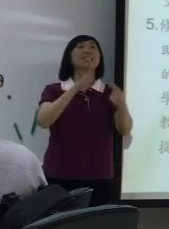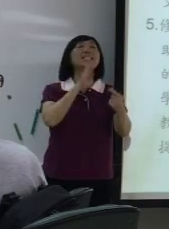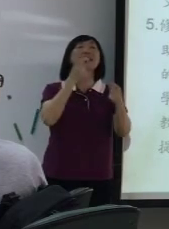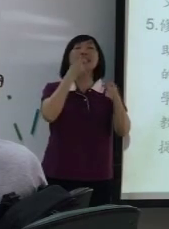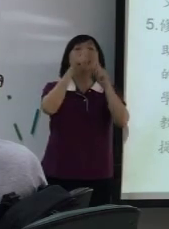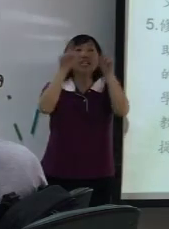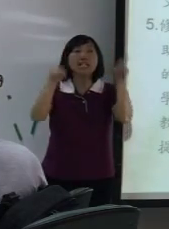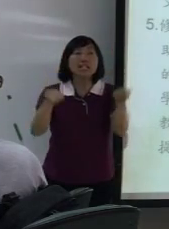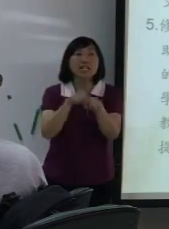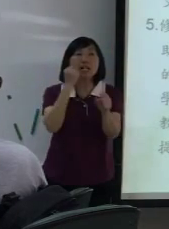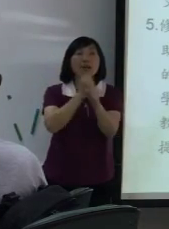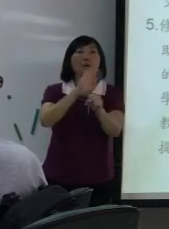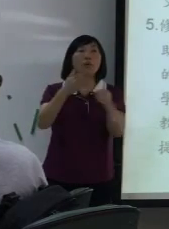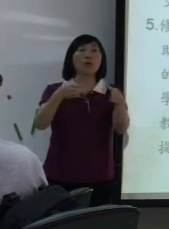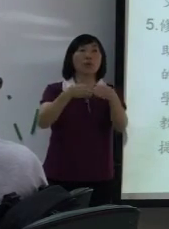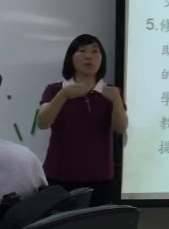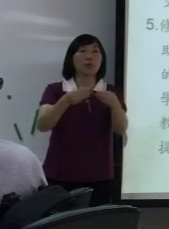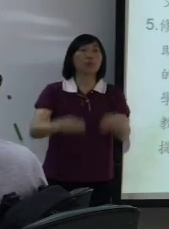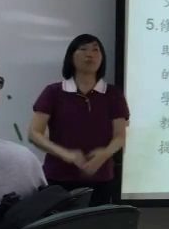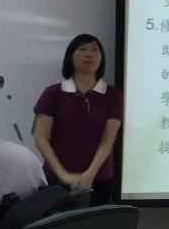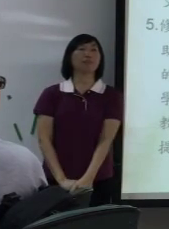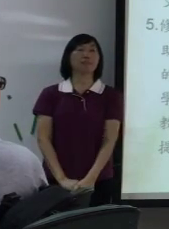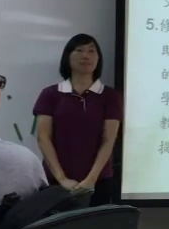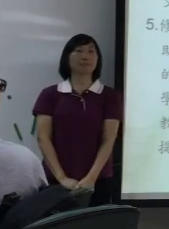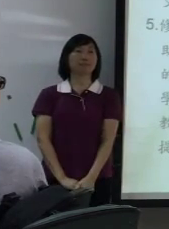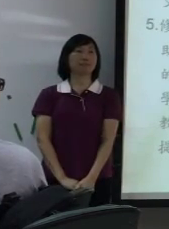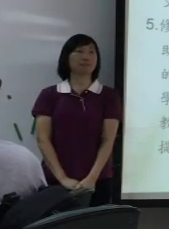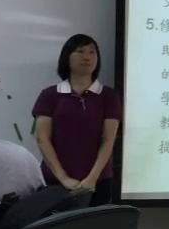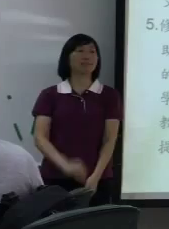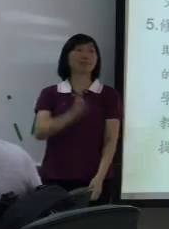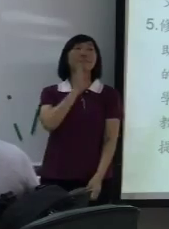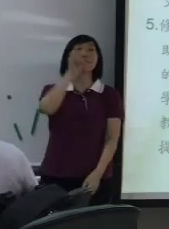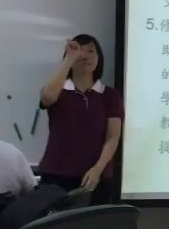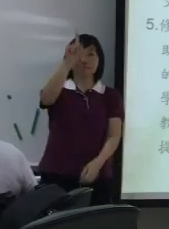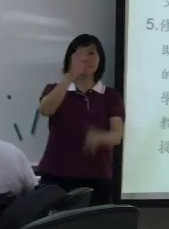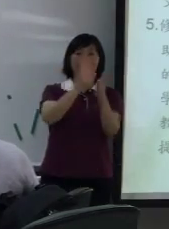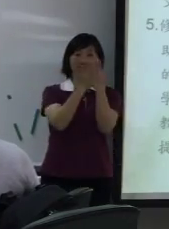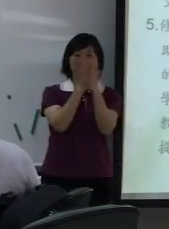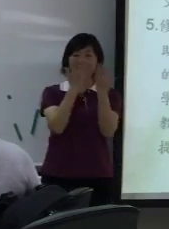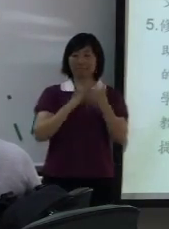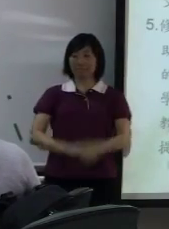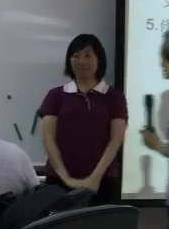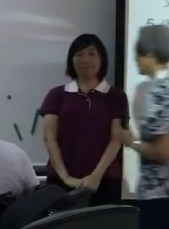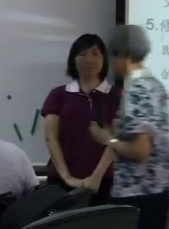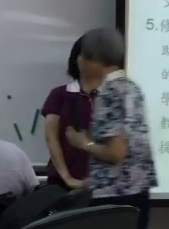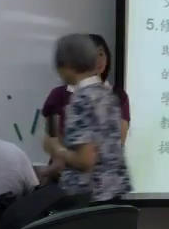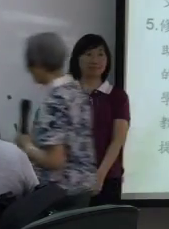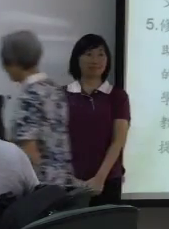是纸本的，是一本书，